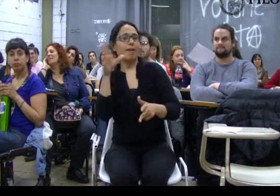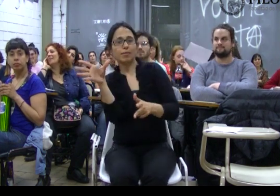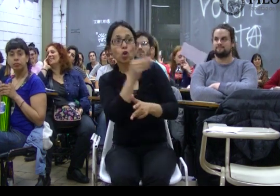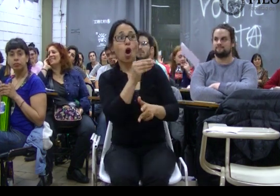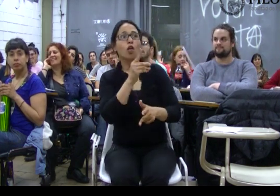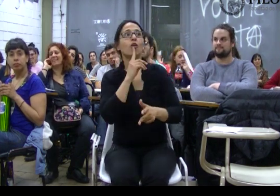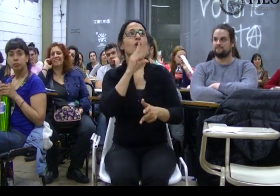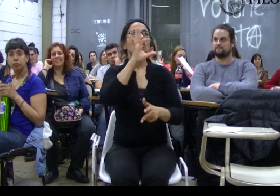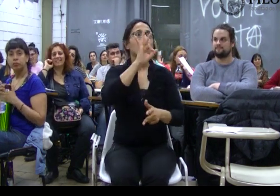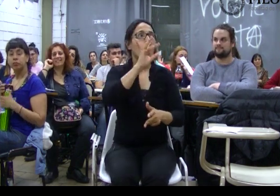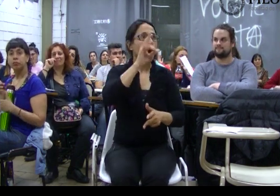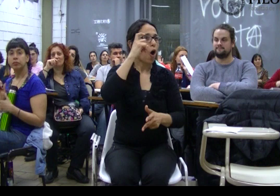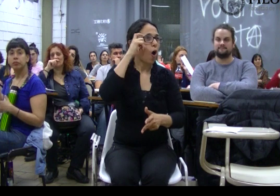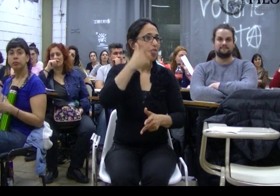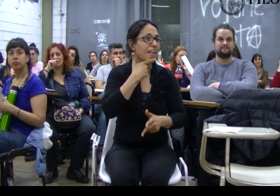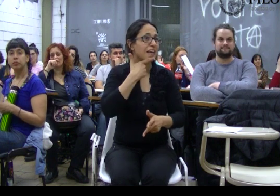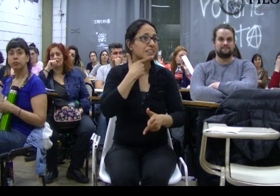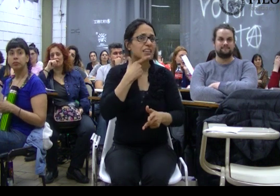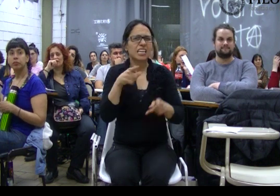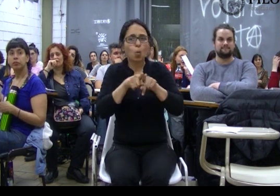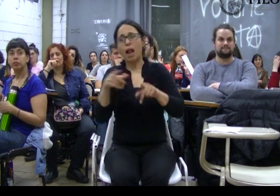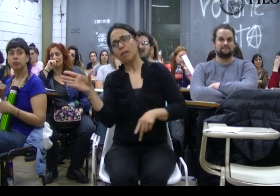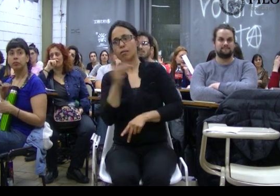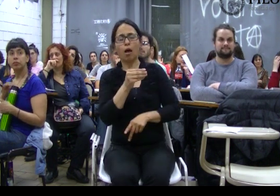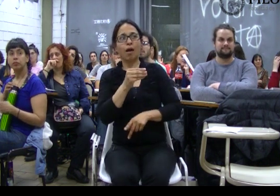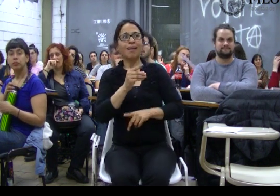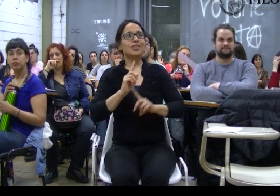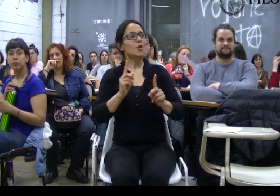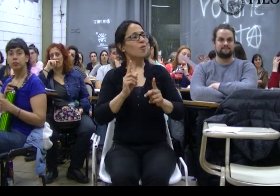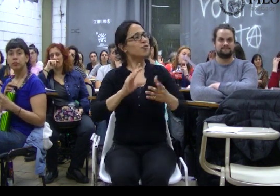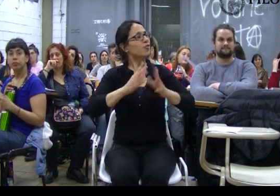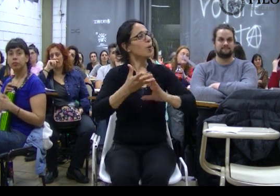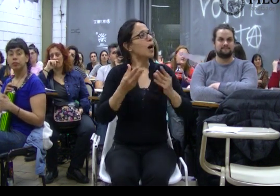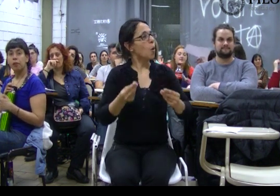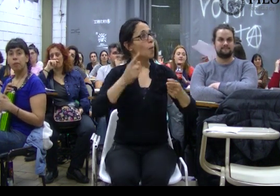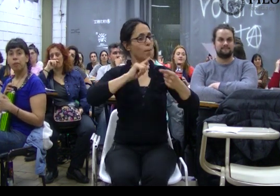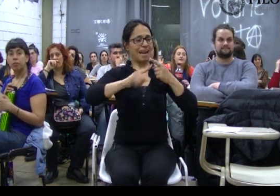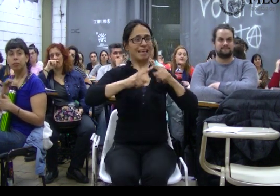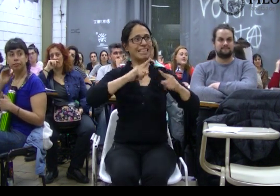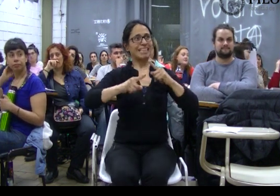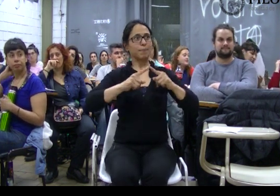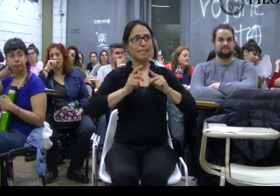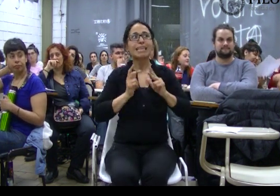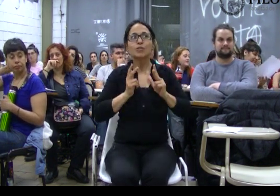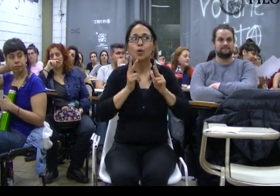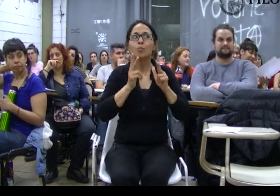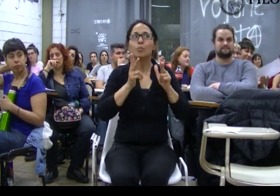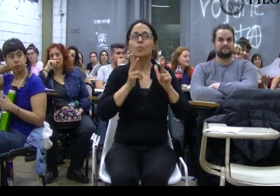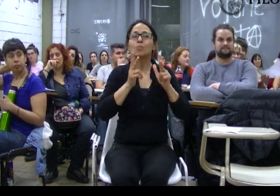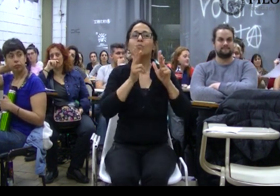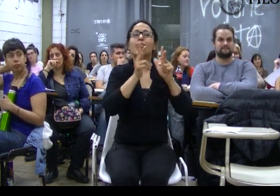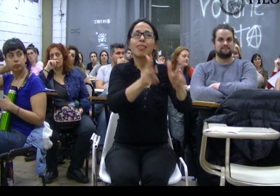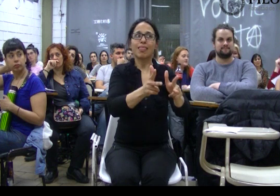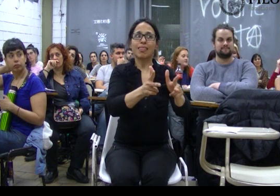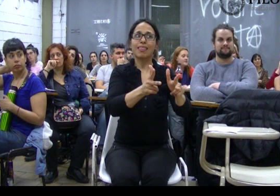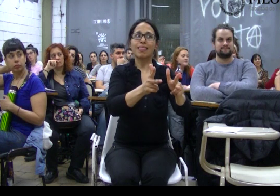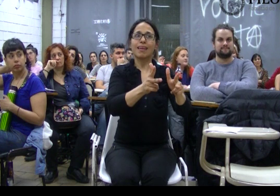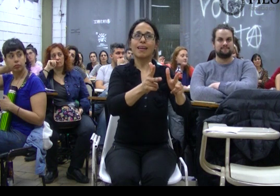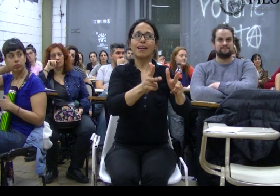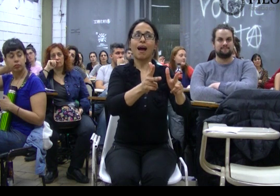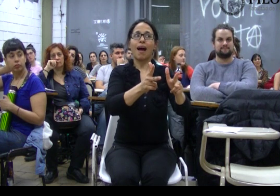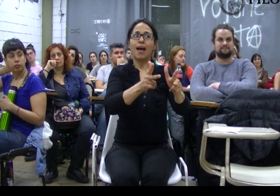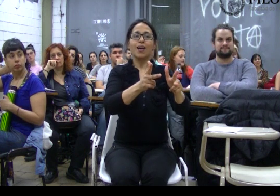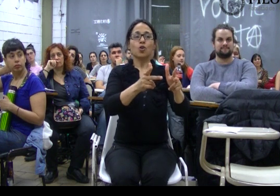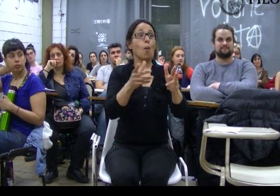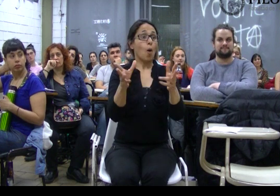todos. Entonces, ¿cómo hacemos para que la interpretación tenga que ver? Porque,